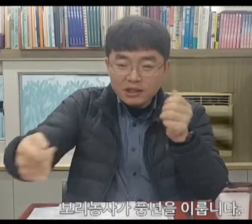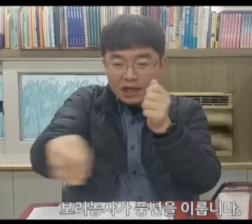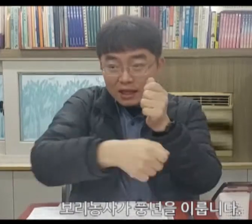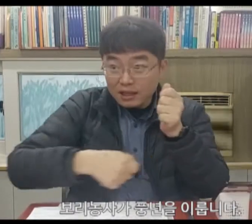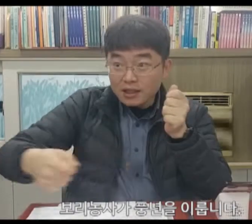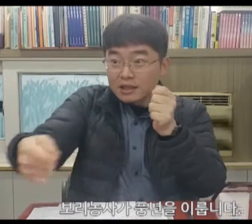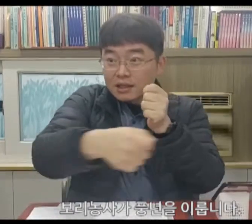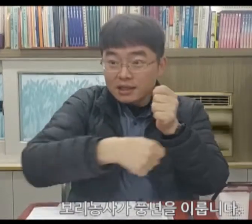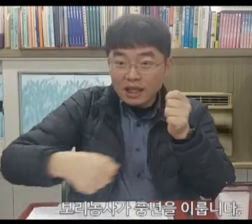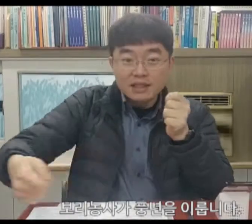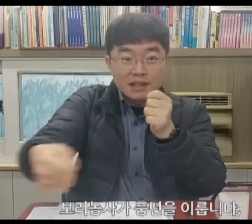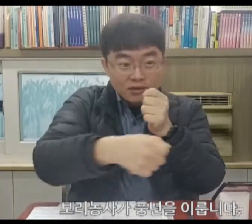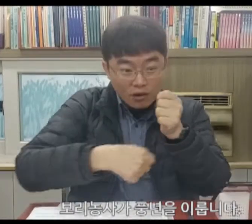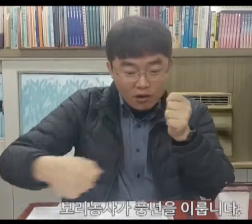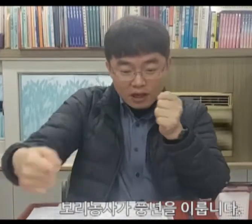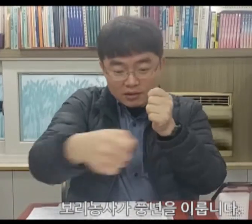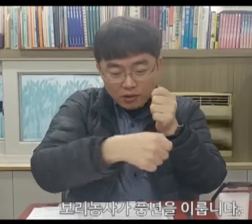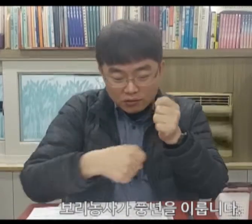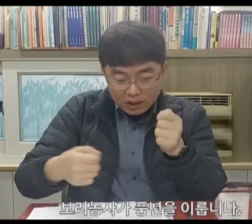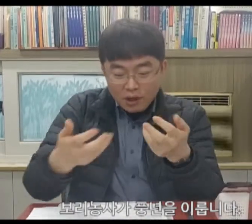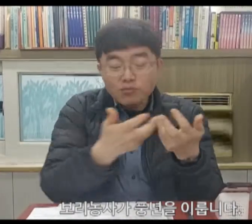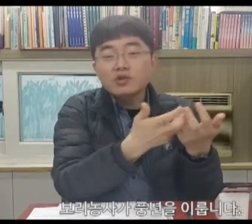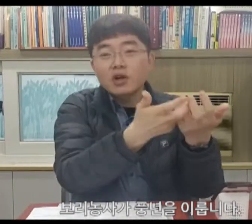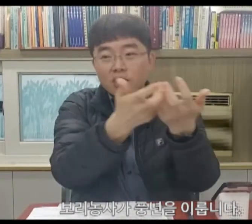이렇게 낫질해서 해서 풍년을